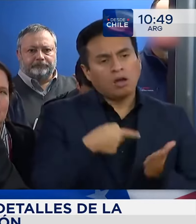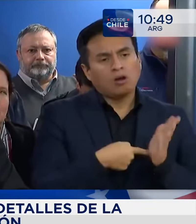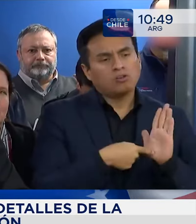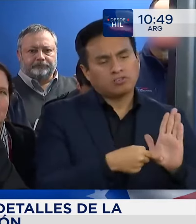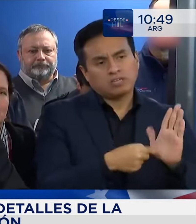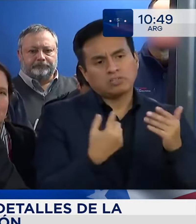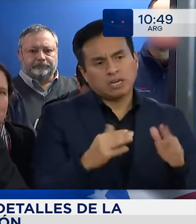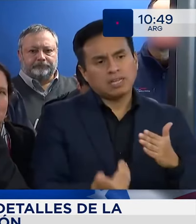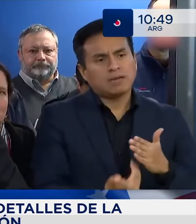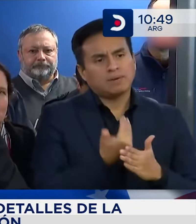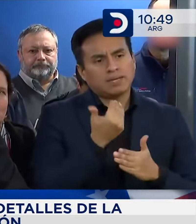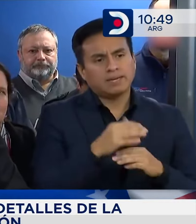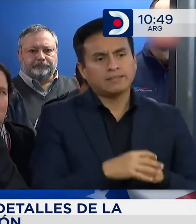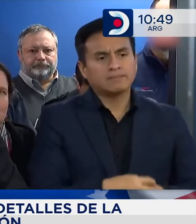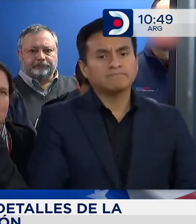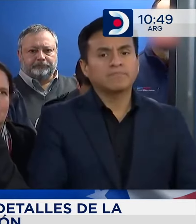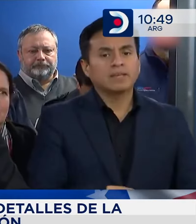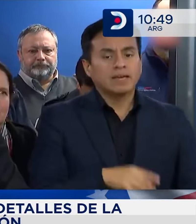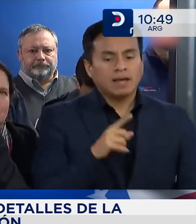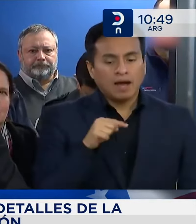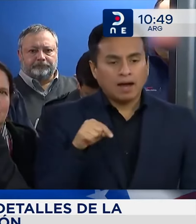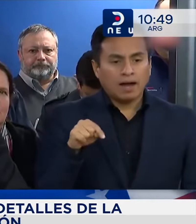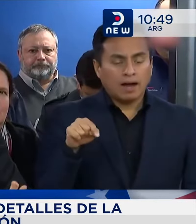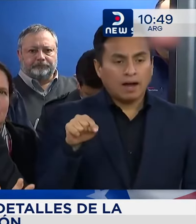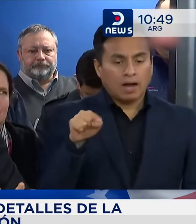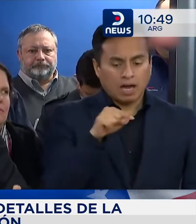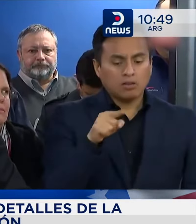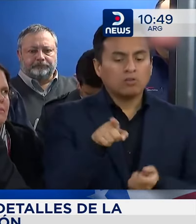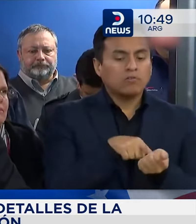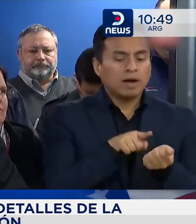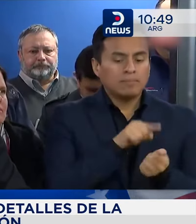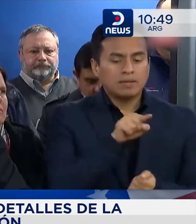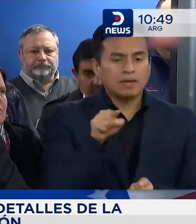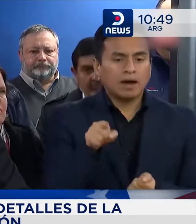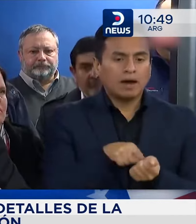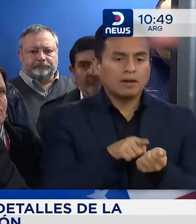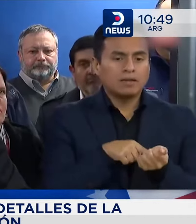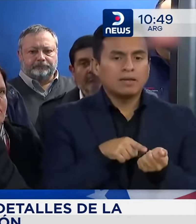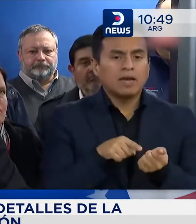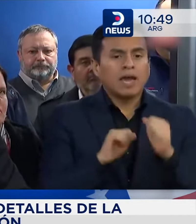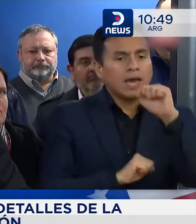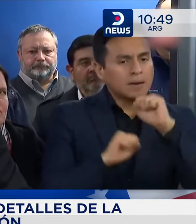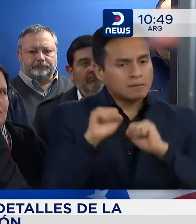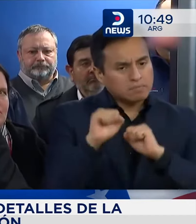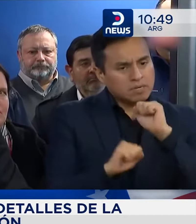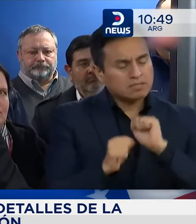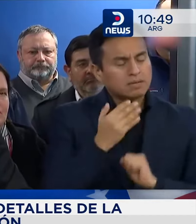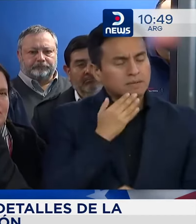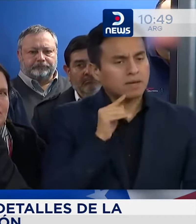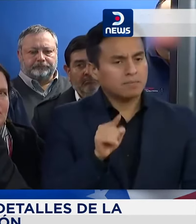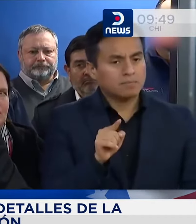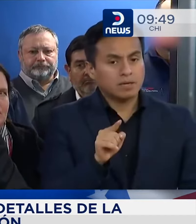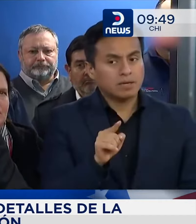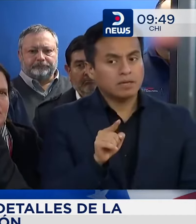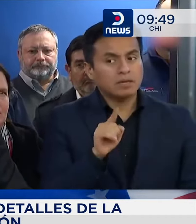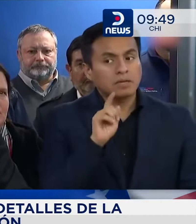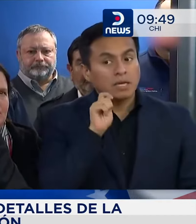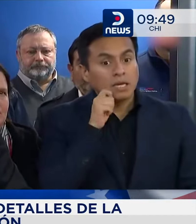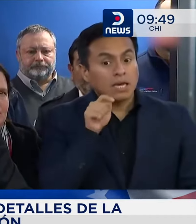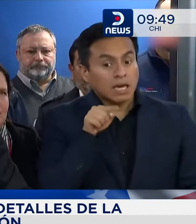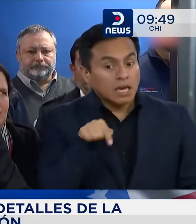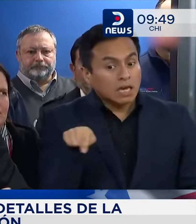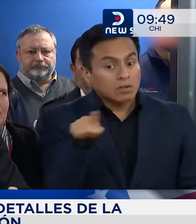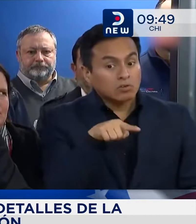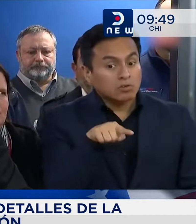eh esta mañana a ellos a a sus familiares y a su empresa también eh fepasa le queremos